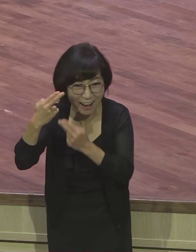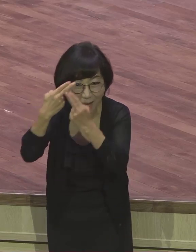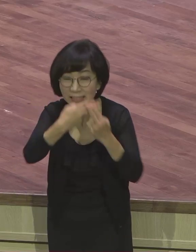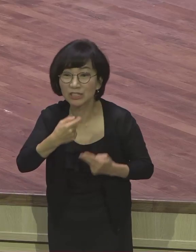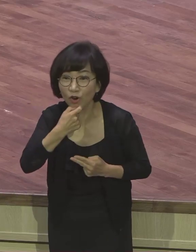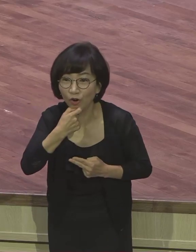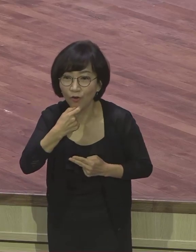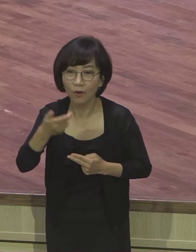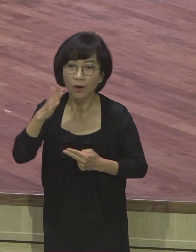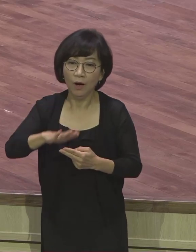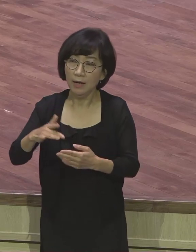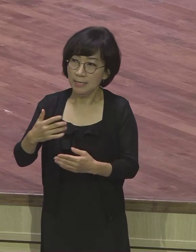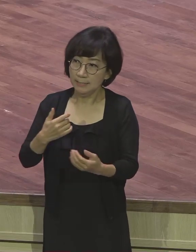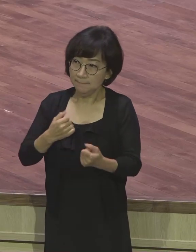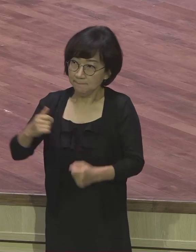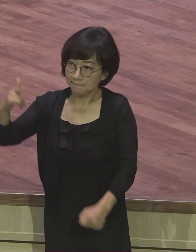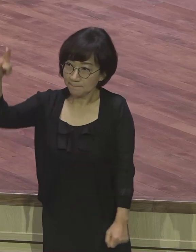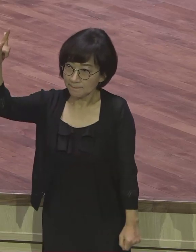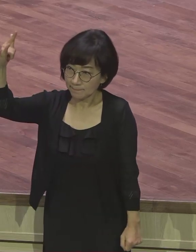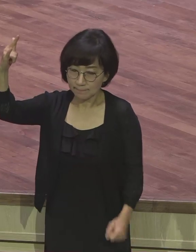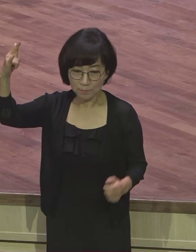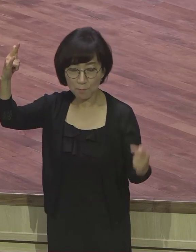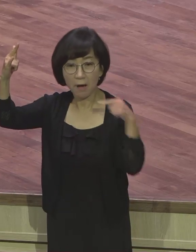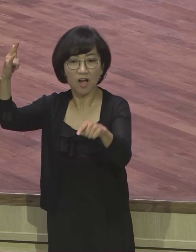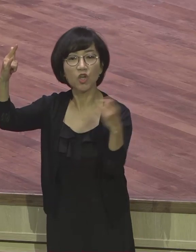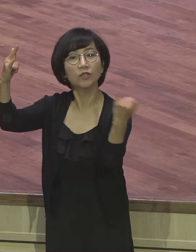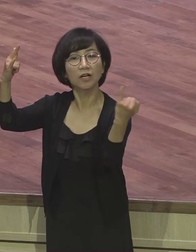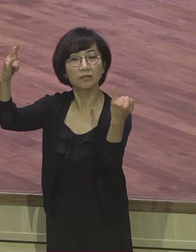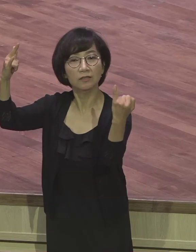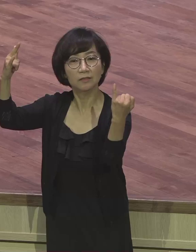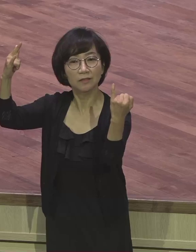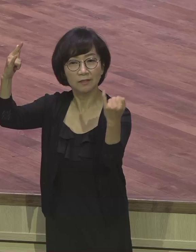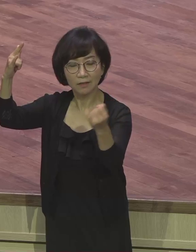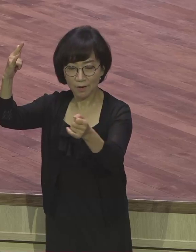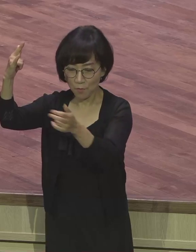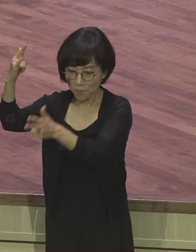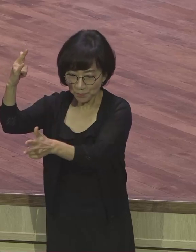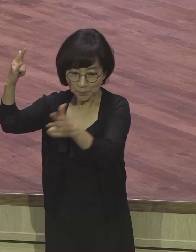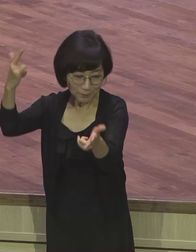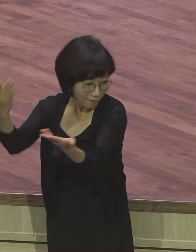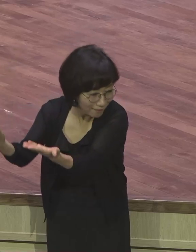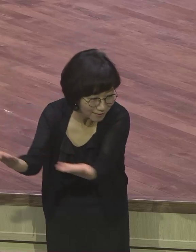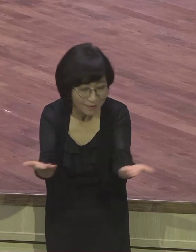상상도 하기 힘들 정도로 그 굉장히 힘든 그 여성들 교통봉사라고